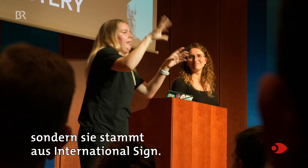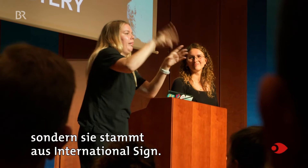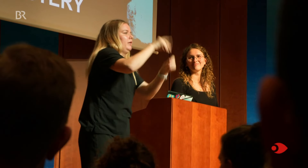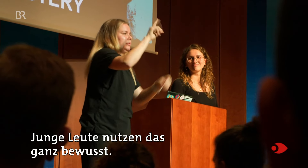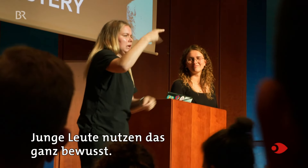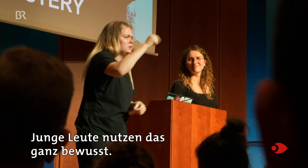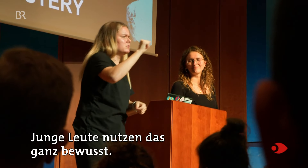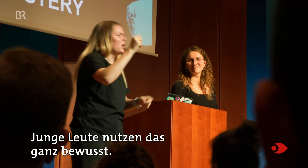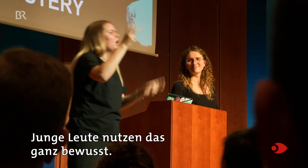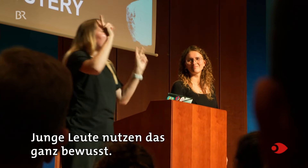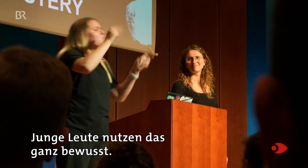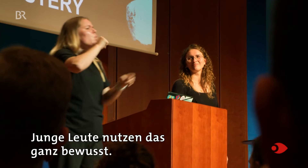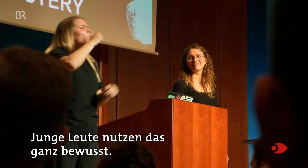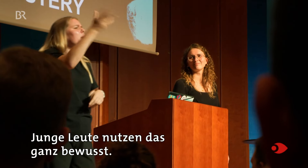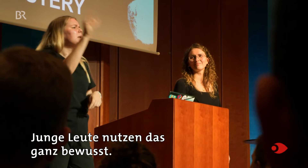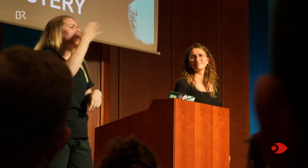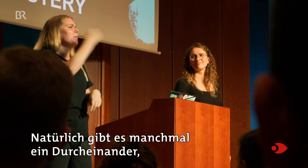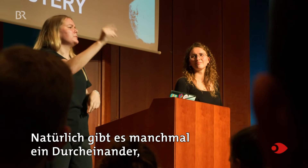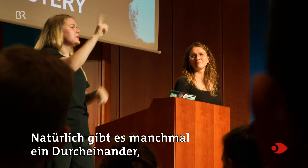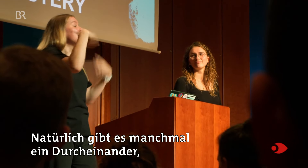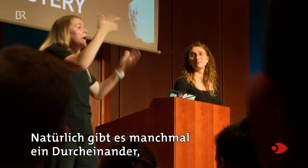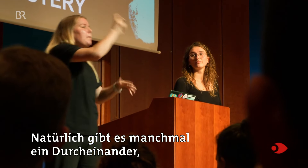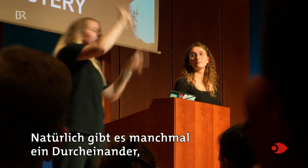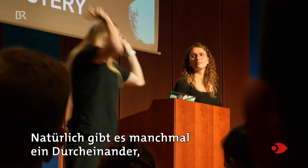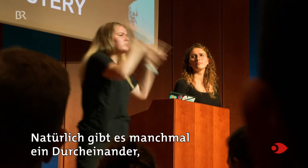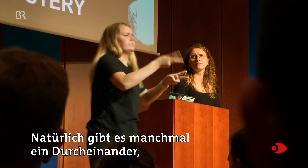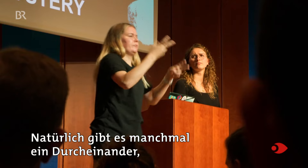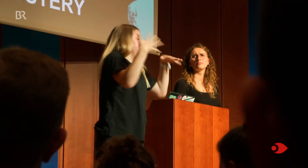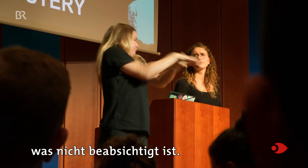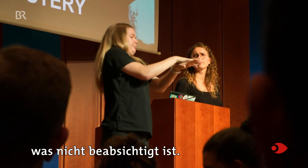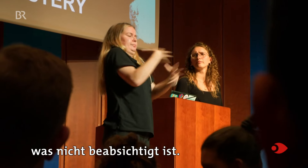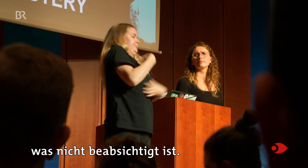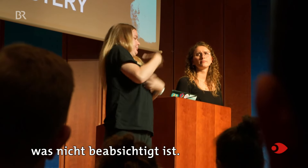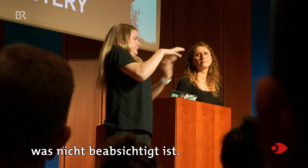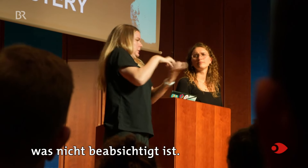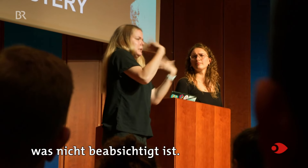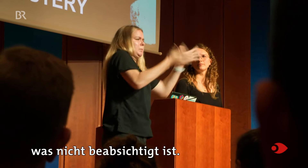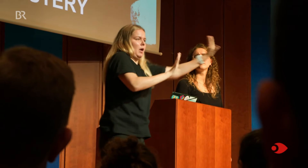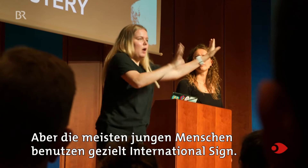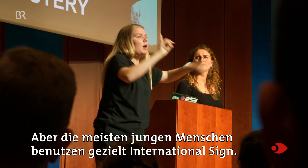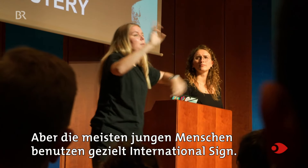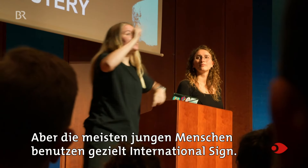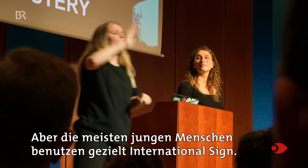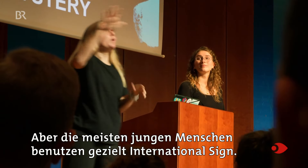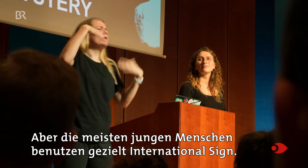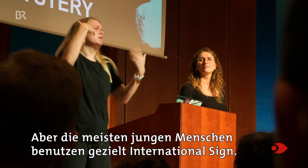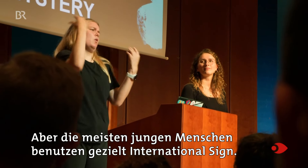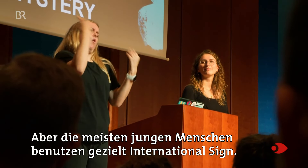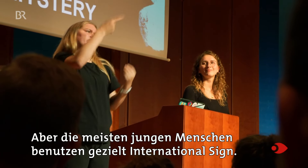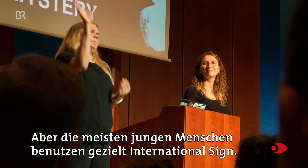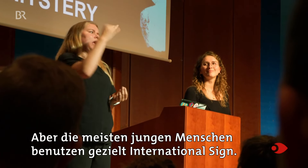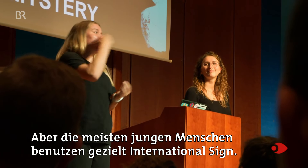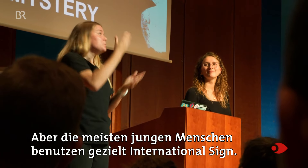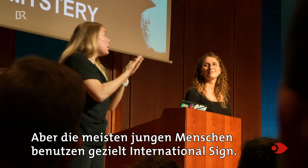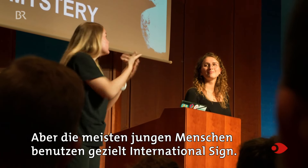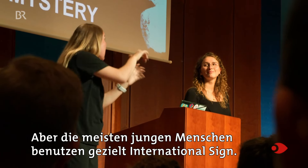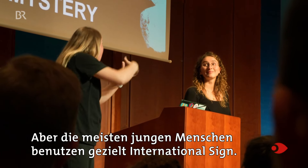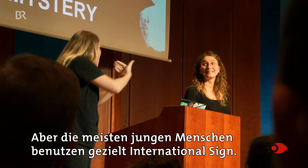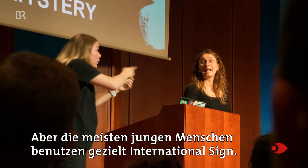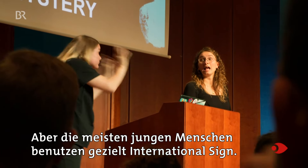International Sign. Junge Leute nutzen das ganz bewusst. Natürlich gibt es manchmal ein Durcheinander, was nicht beabsichtigt ist. Aber die meisten jungen Menschen benutzen